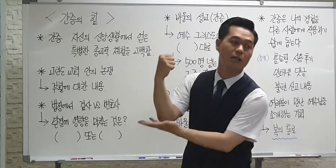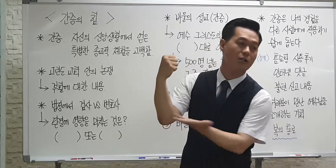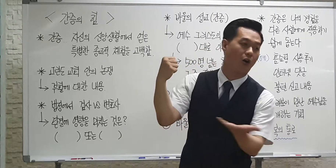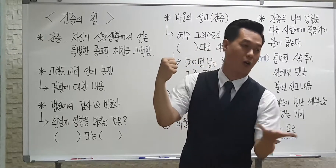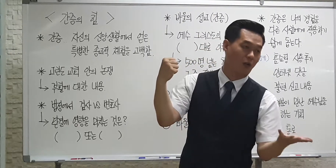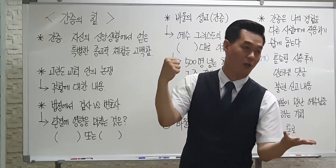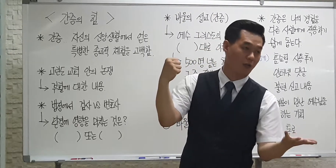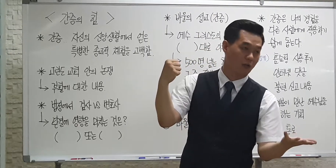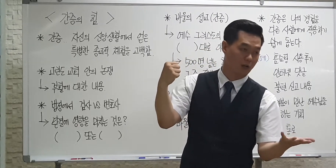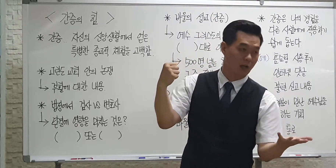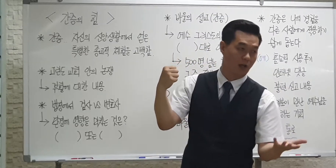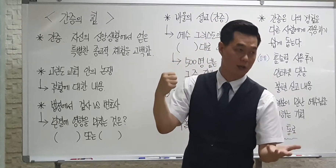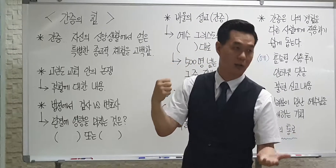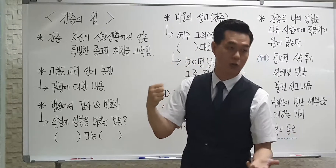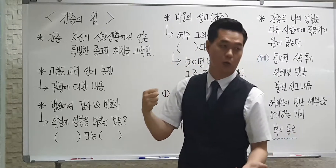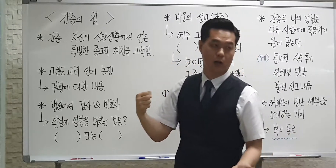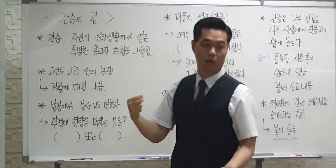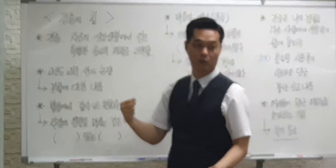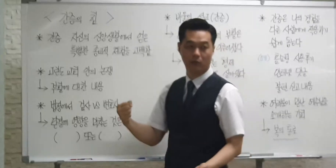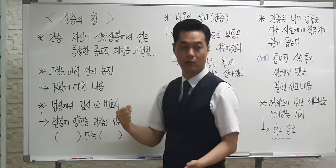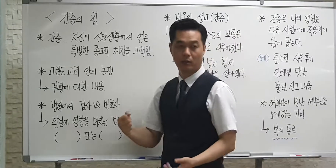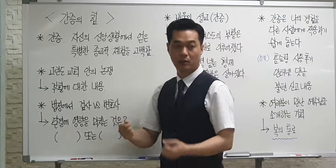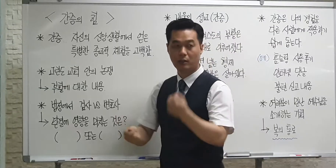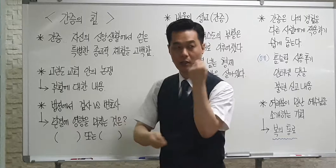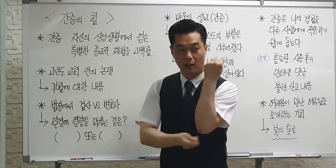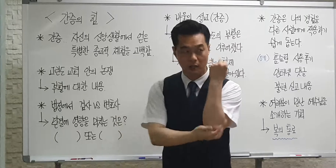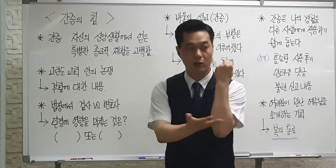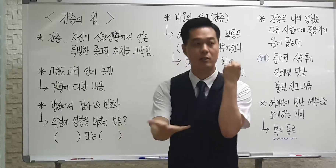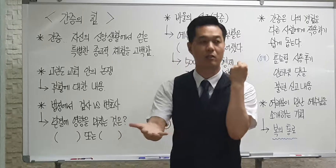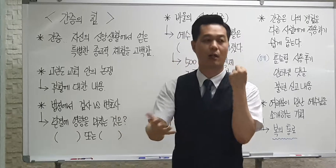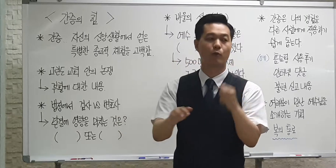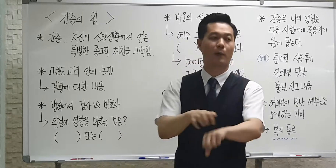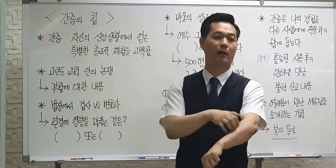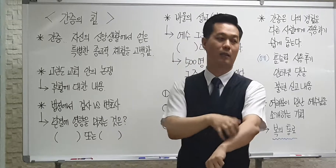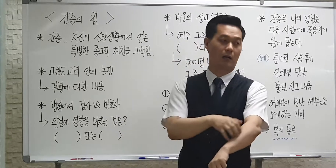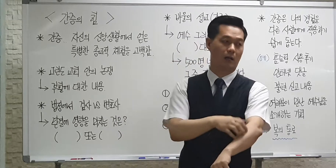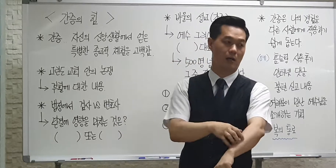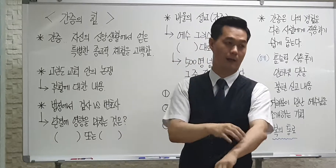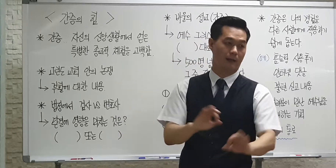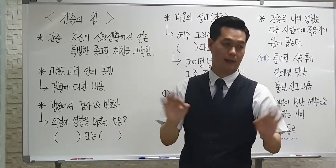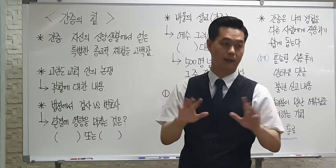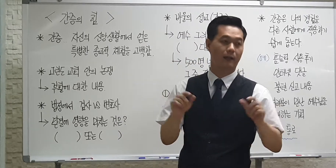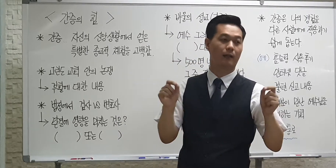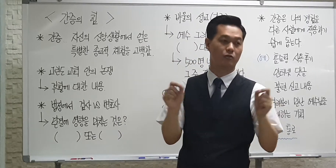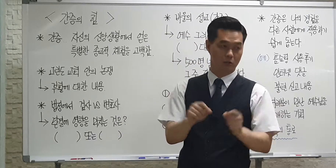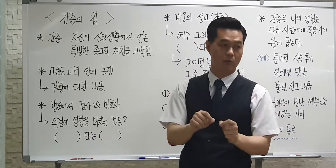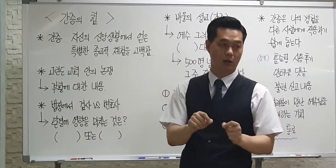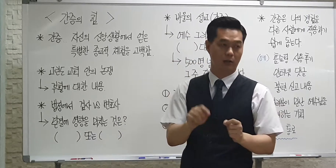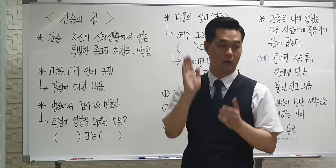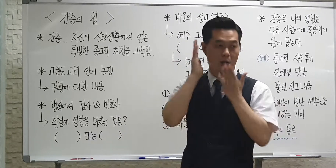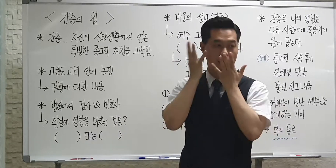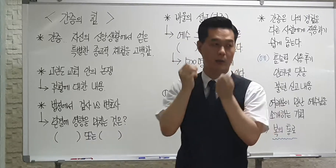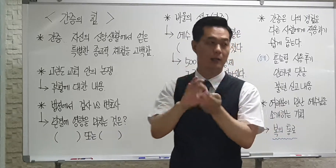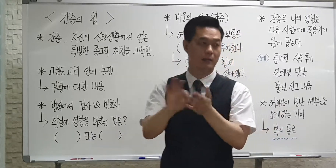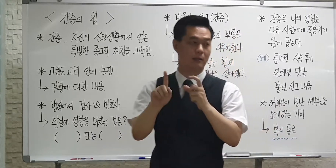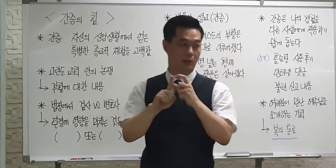영향력 그게 더 좋아요. 근데 이제 이렇게 쓰기가 불편하니까 간단하게 줄이면 농아이들 많이 쓰는